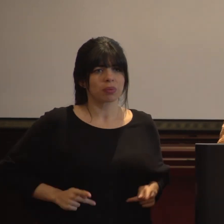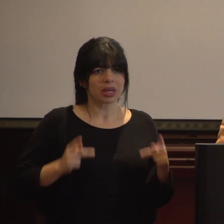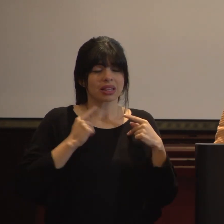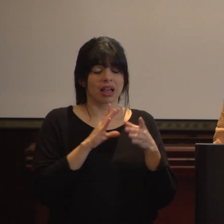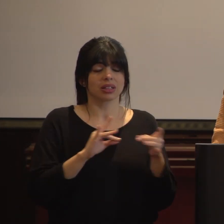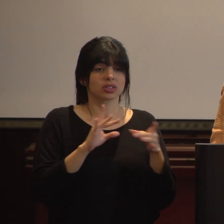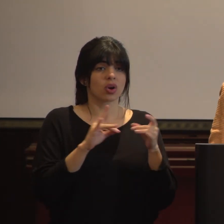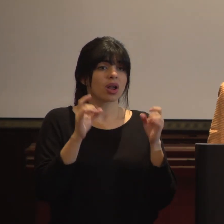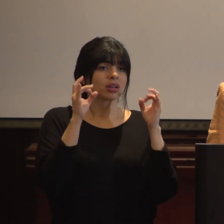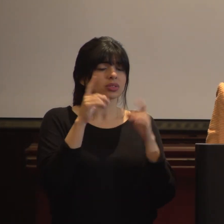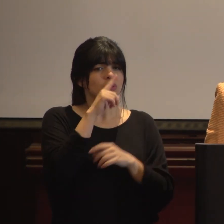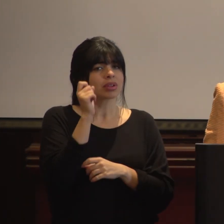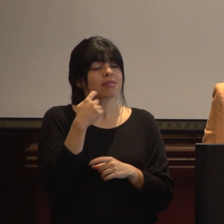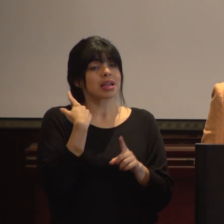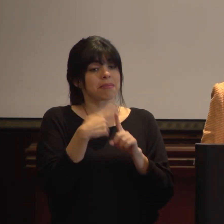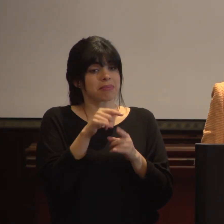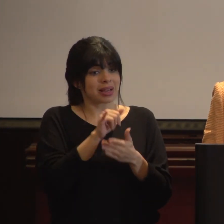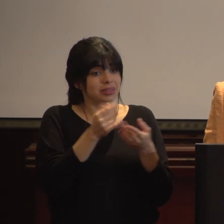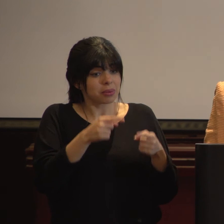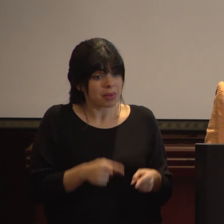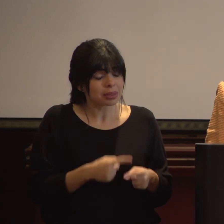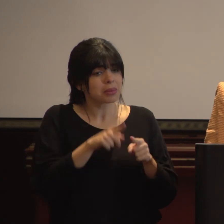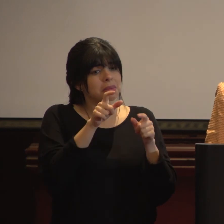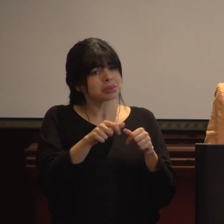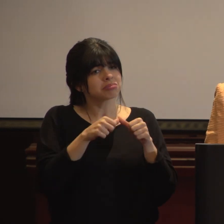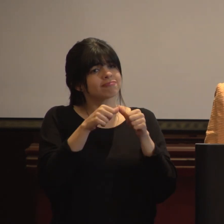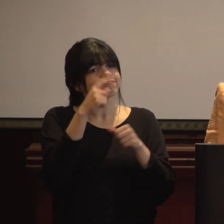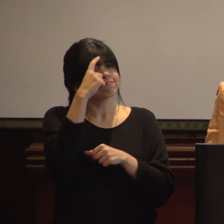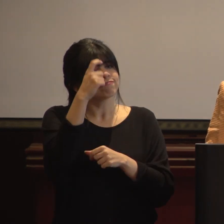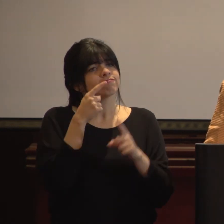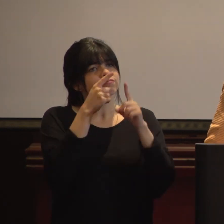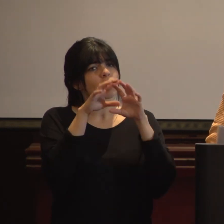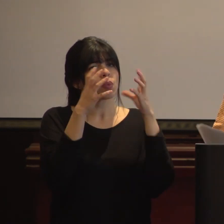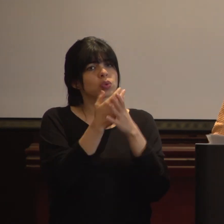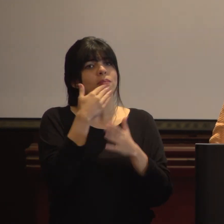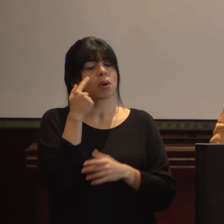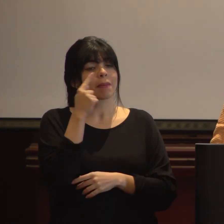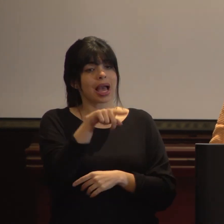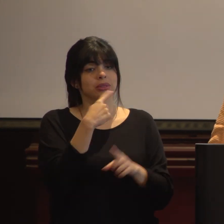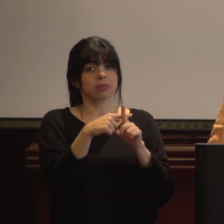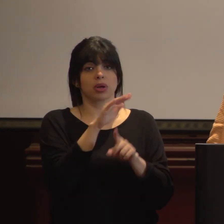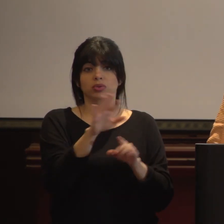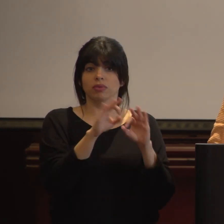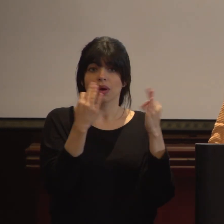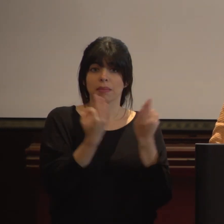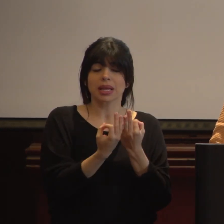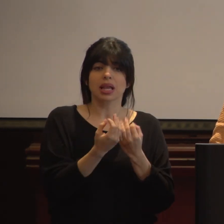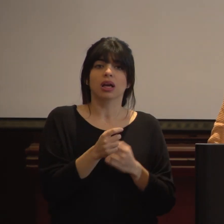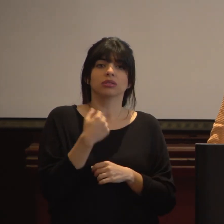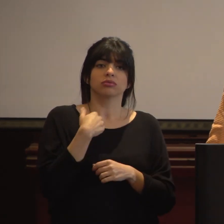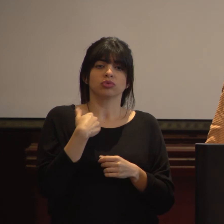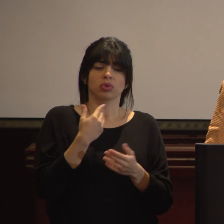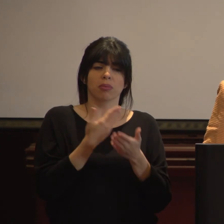devastadoras y pese a ello jamás han dejado de soñar con un mundo mejor para ellos y sus familias en donde